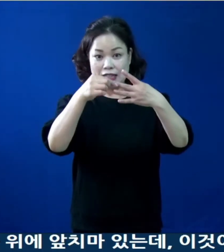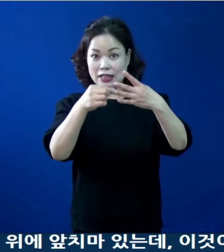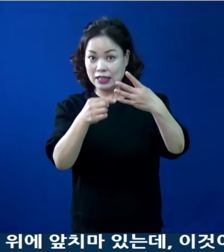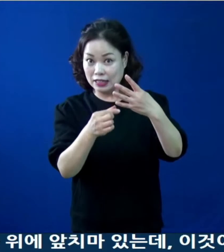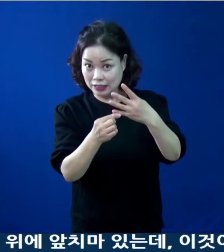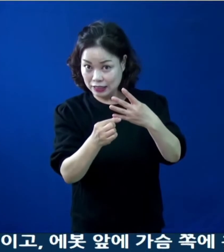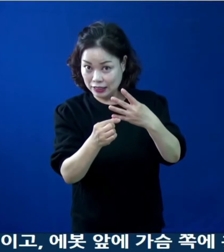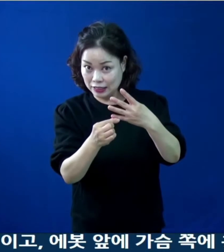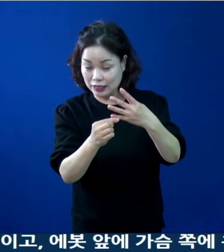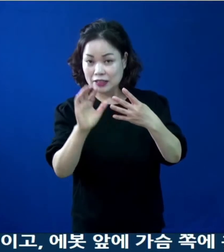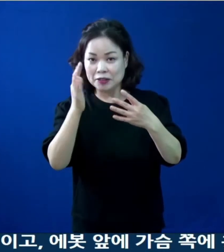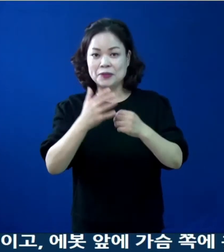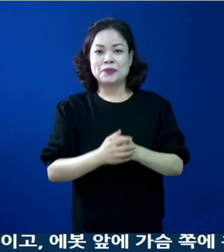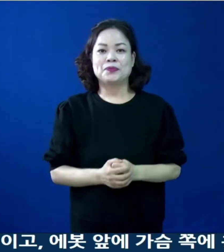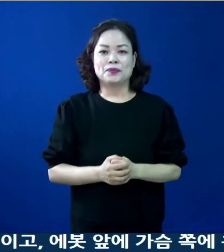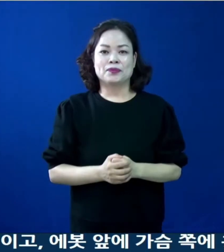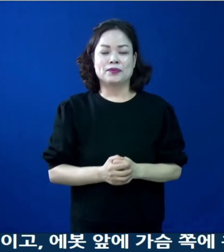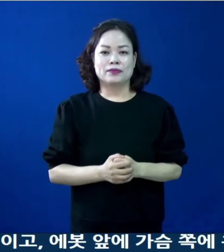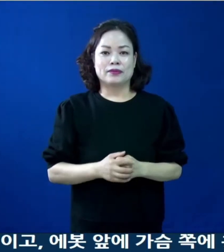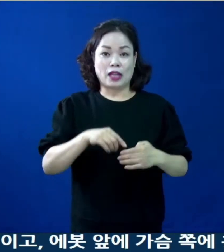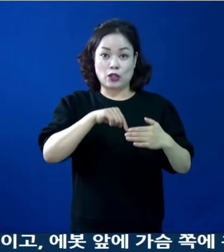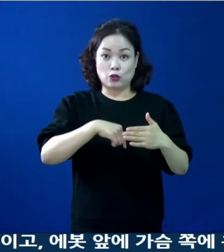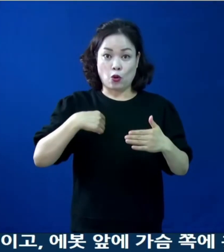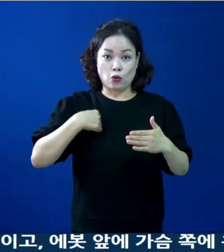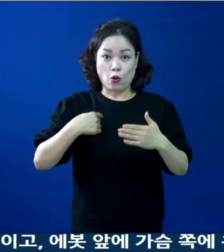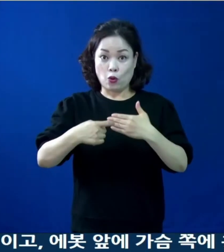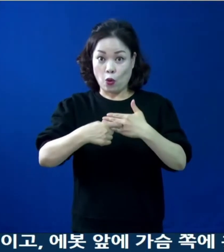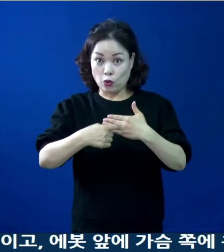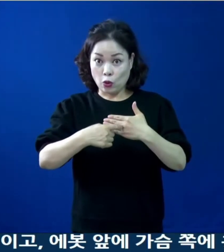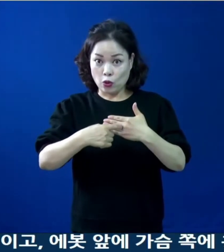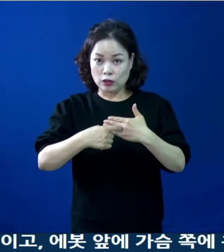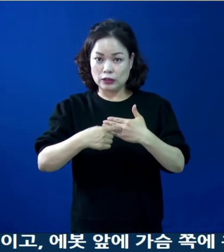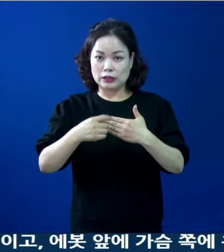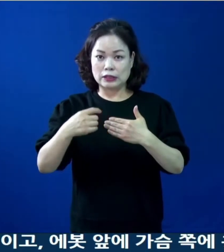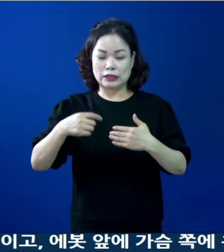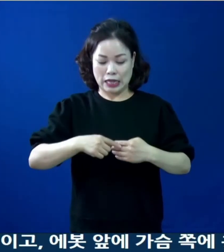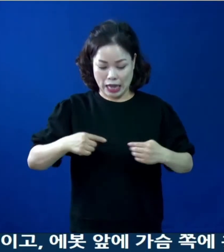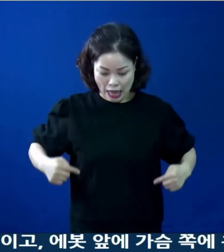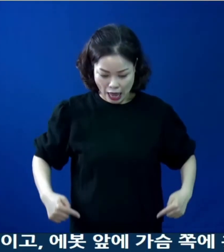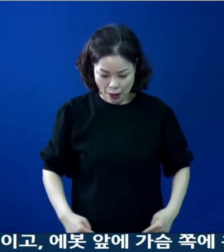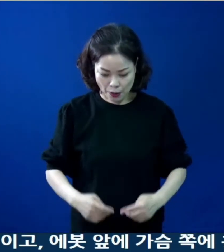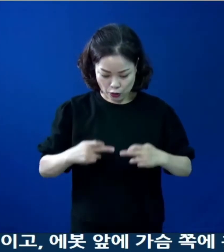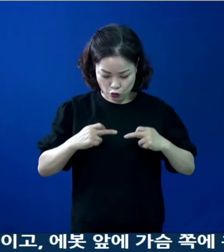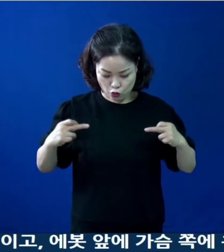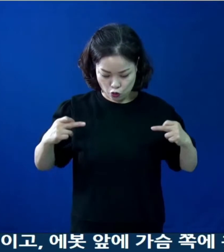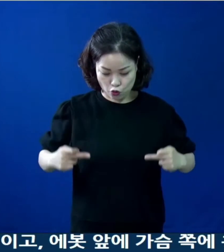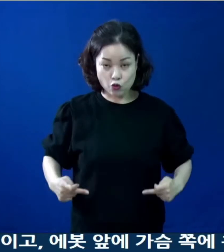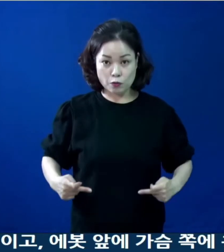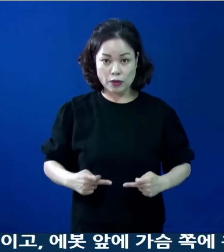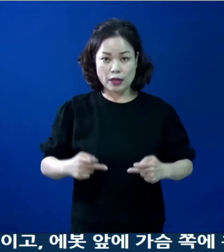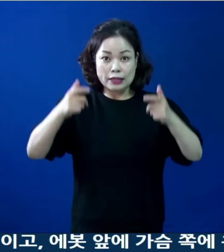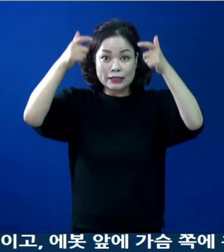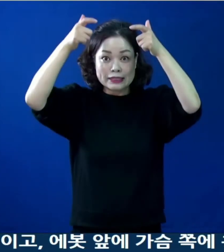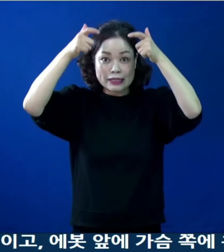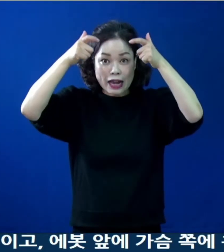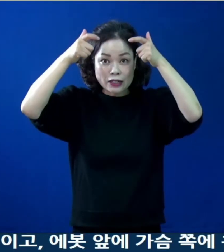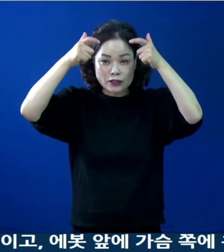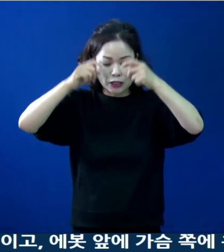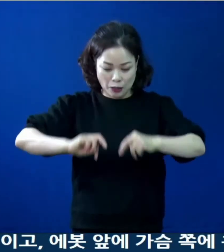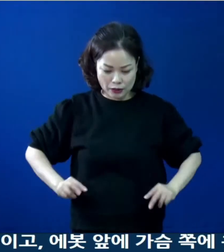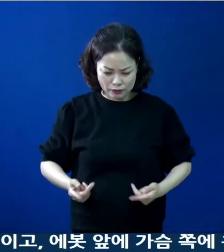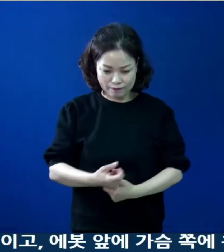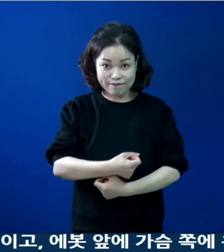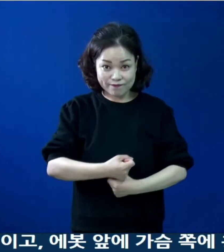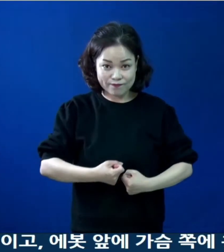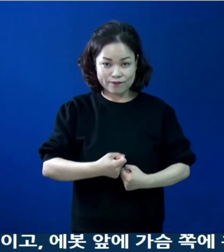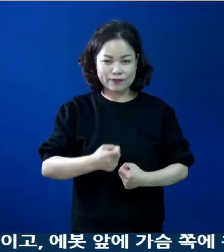있다 보시면 되는 겁니다. 속옷, 겉옷, 에봇, 흉패. 나머지 관을 쓰게 되고요, 띠도 들게 되고 여러